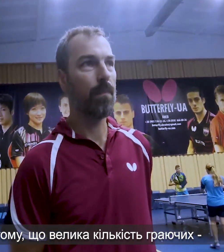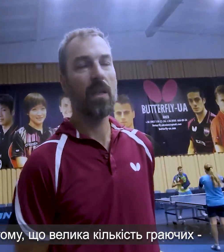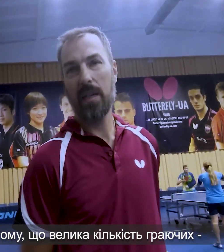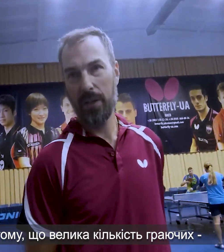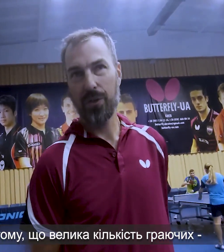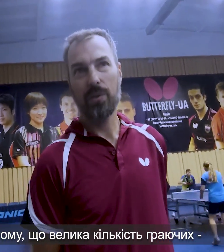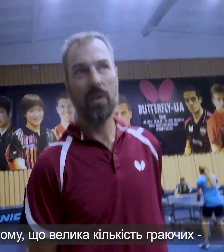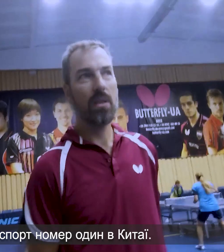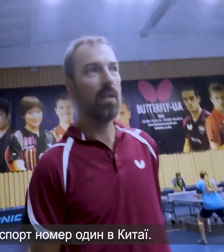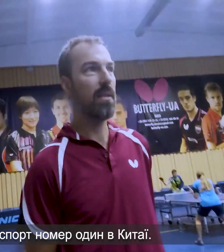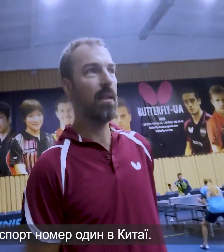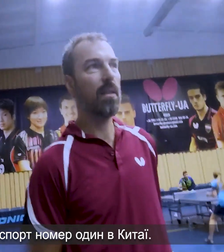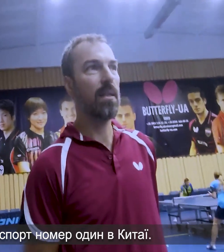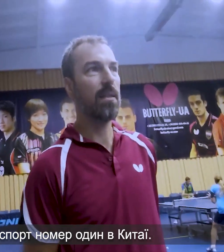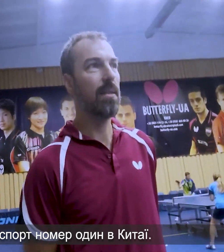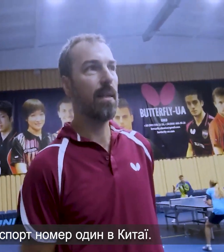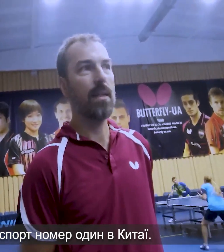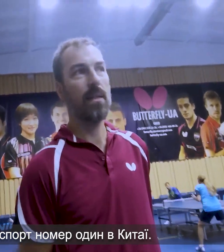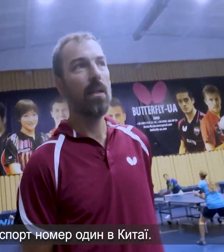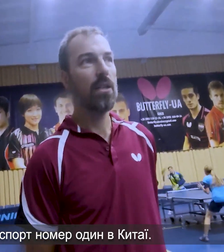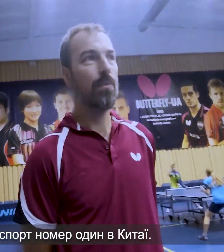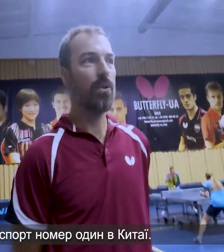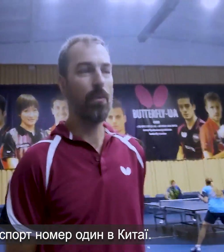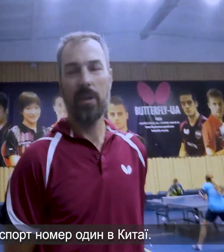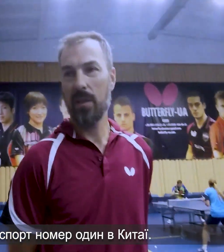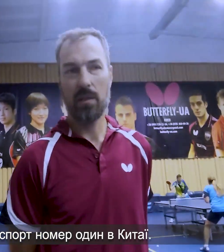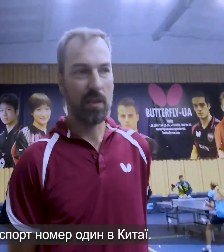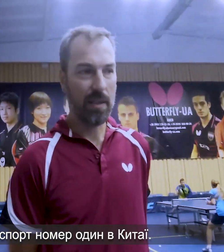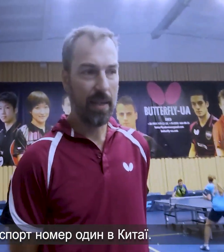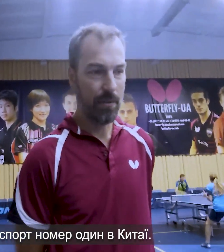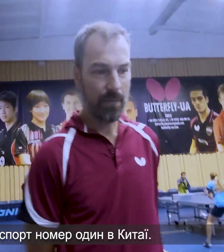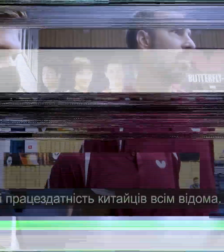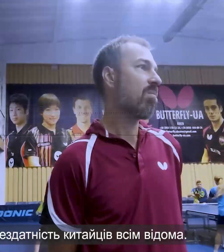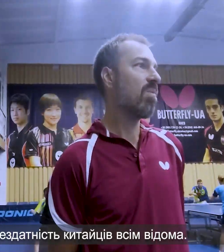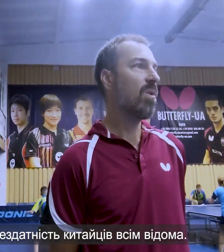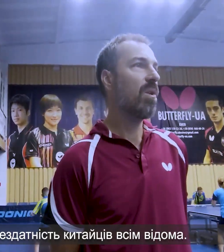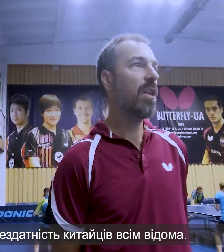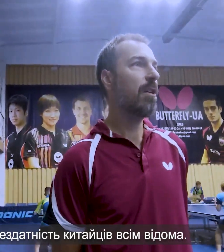кількість граючих у настільний теніс – це спорт номер один в Китаї. Ну і